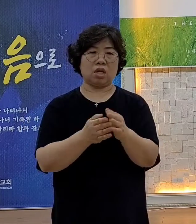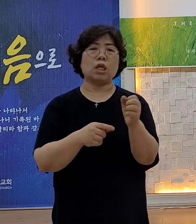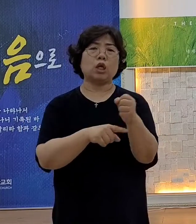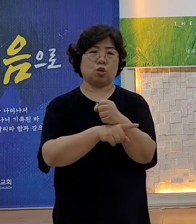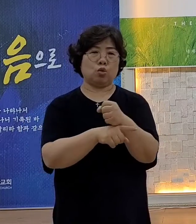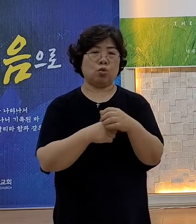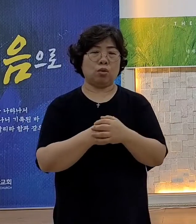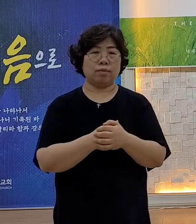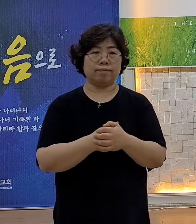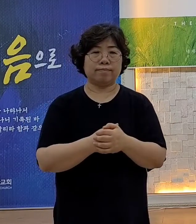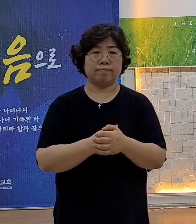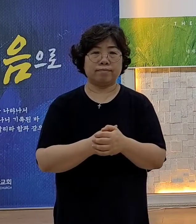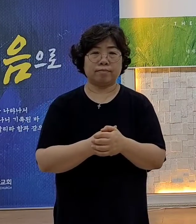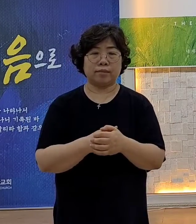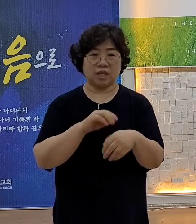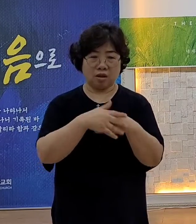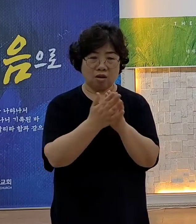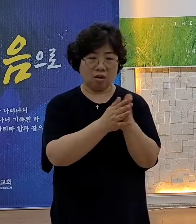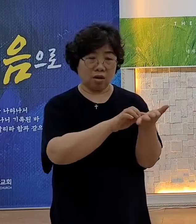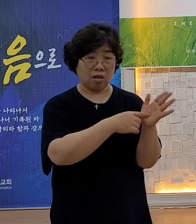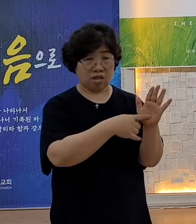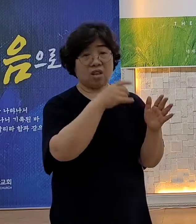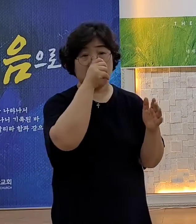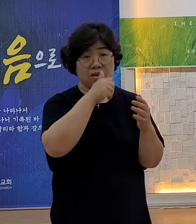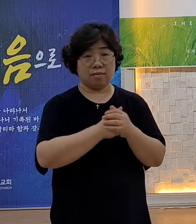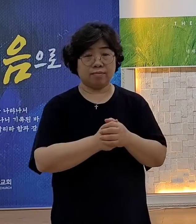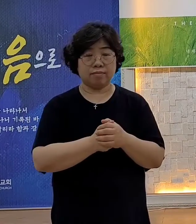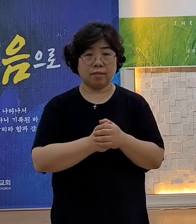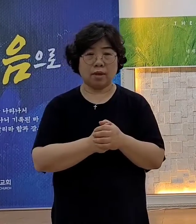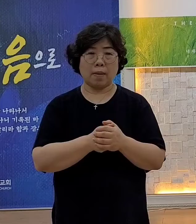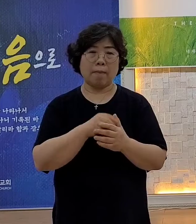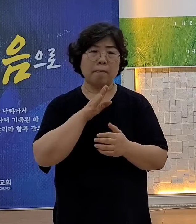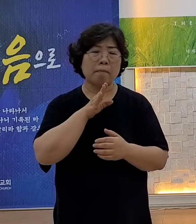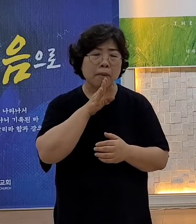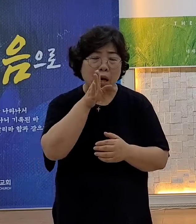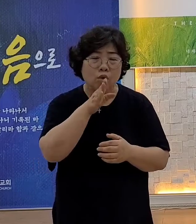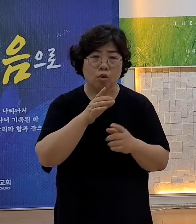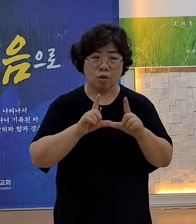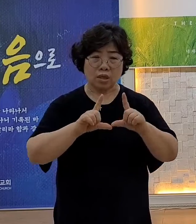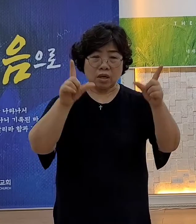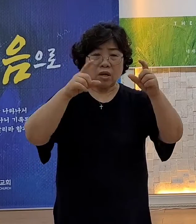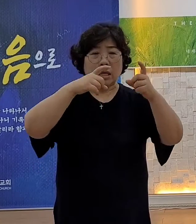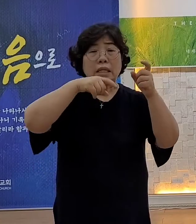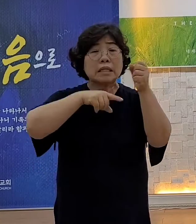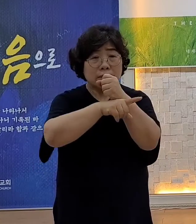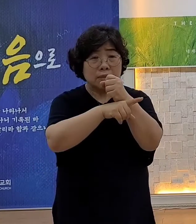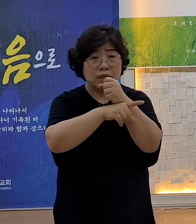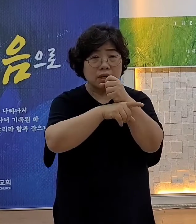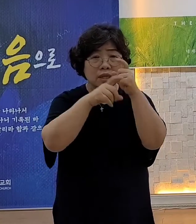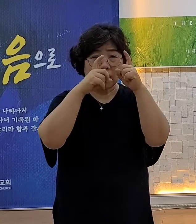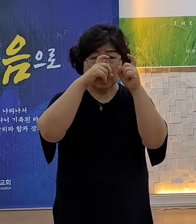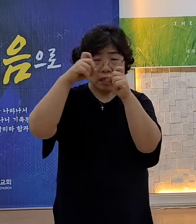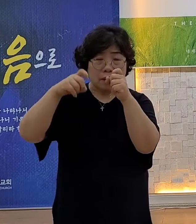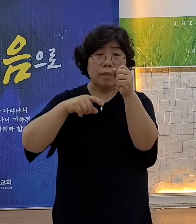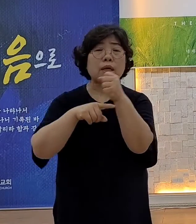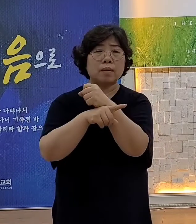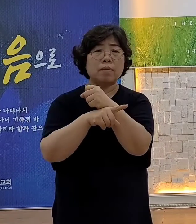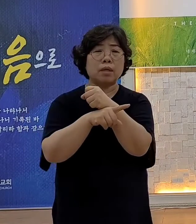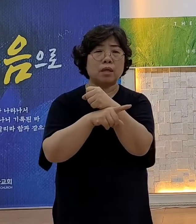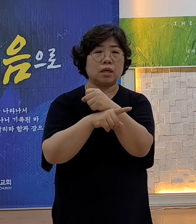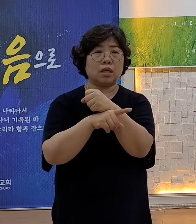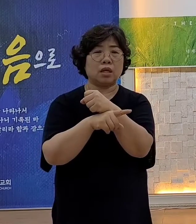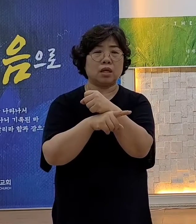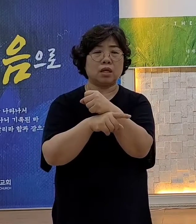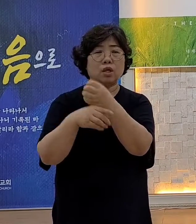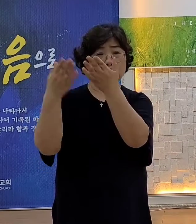12도를 세웠다라고 성경에 기록되어 있다는 거예요. 이게 다 절기의 의미고 기념의 의미다라는 것이죠. 그래서 여러분